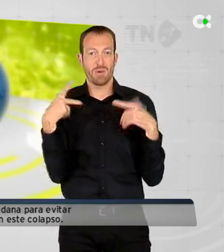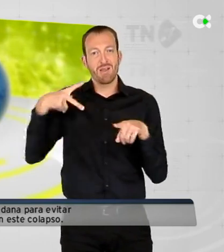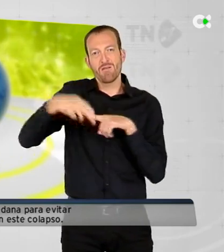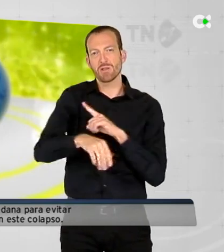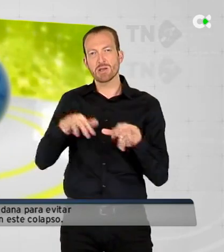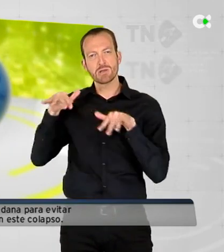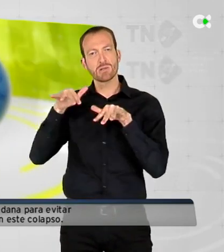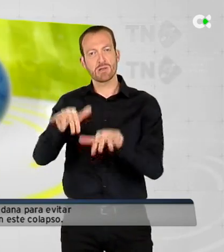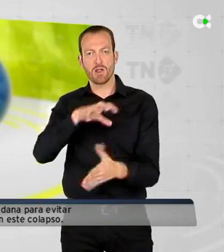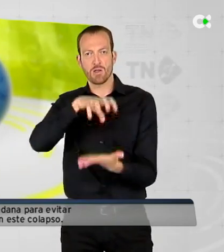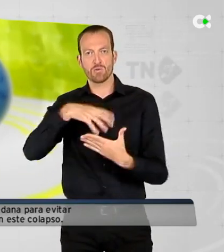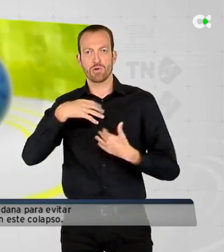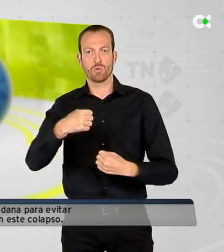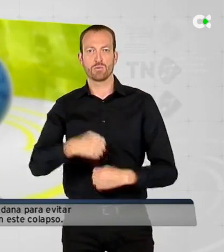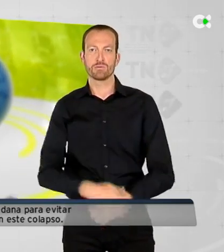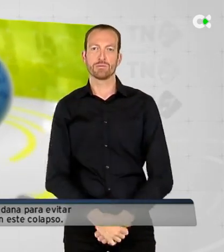colapso.